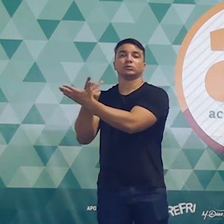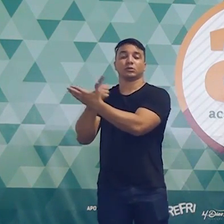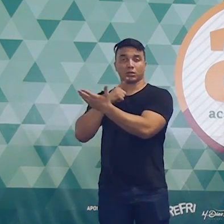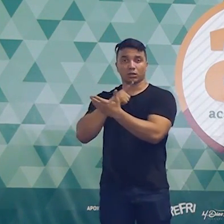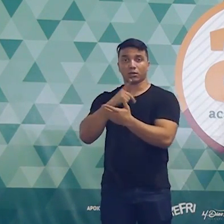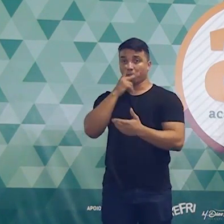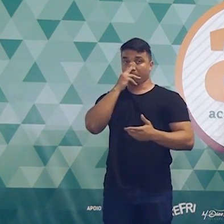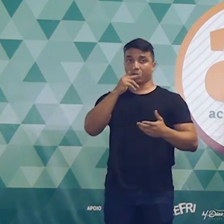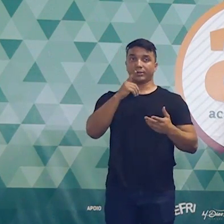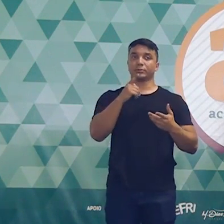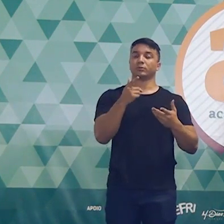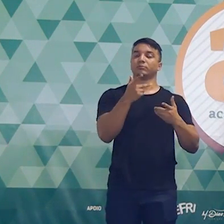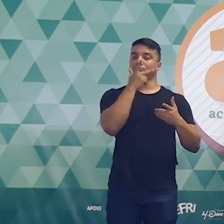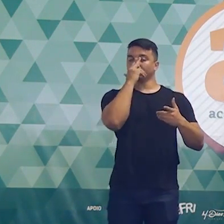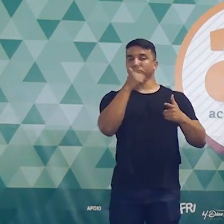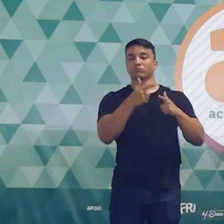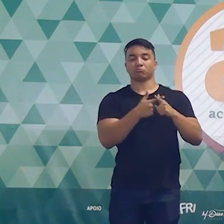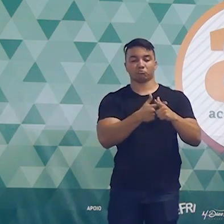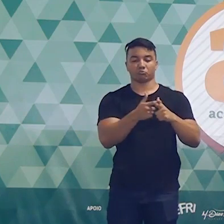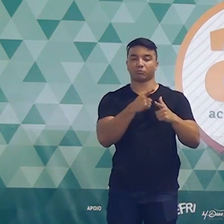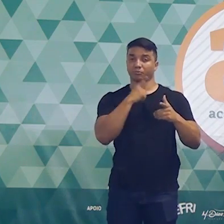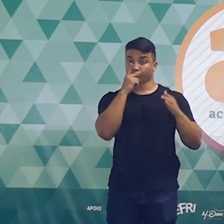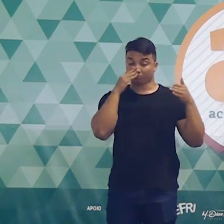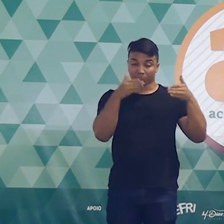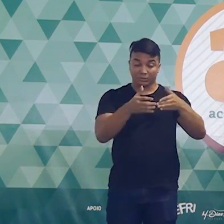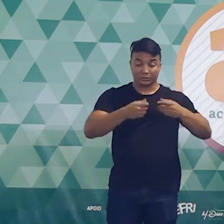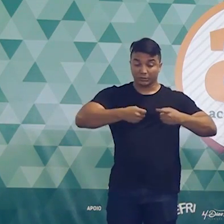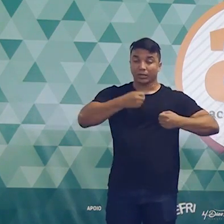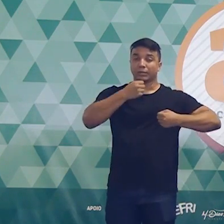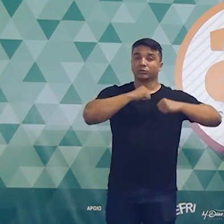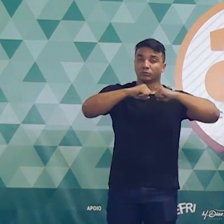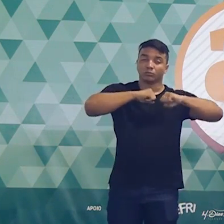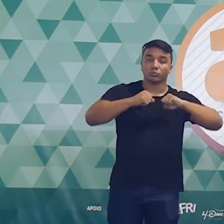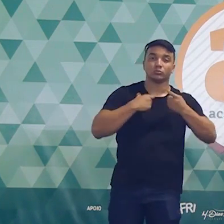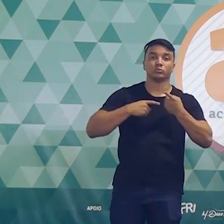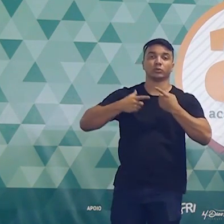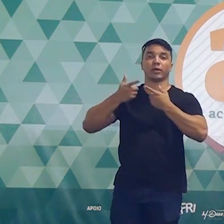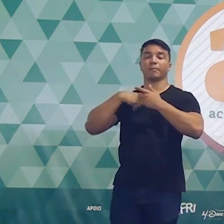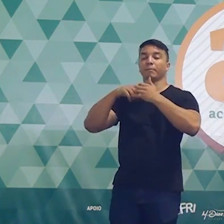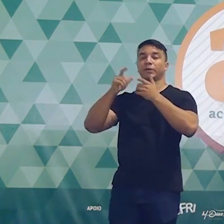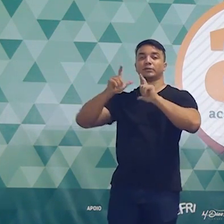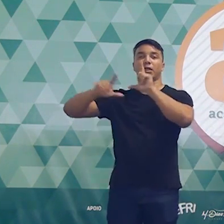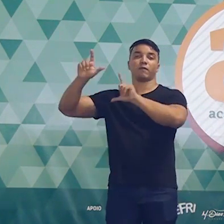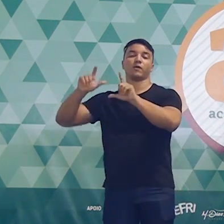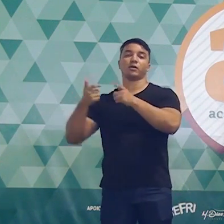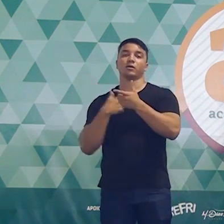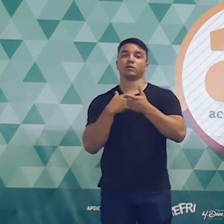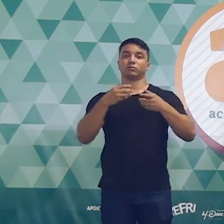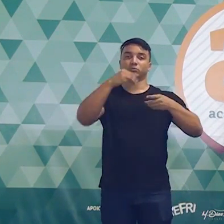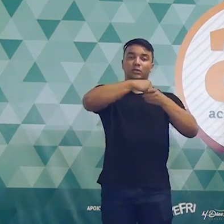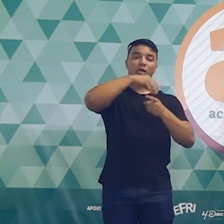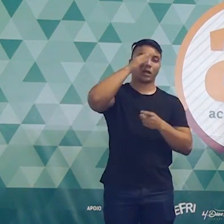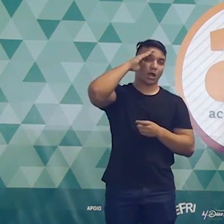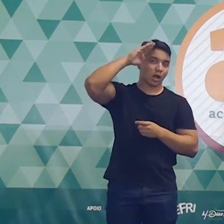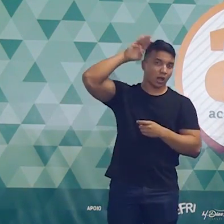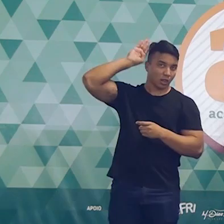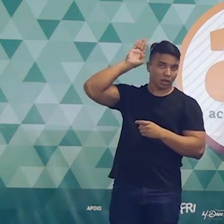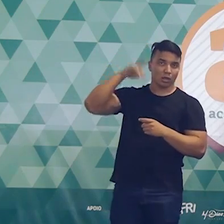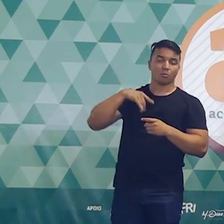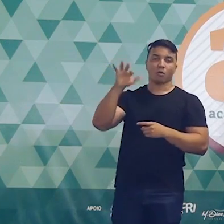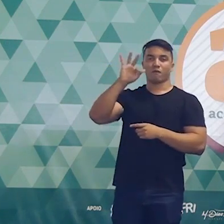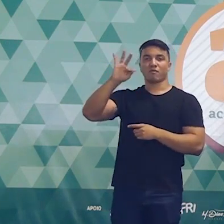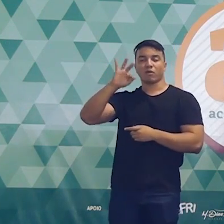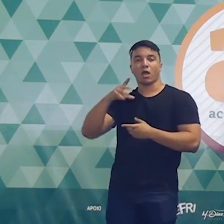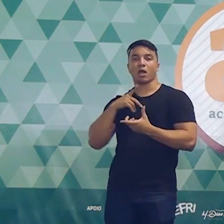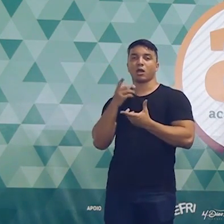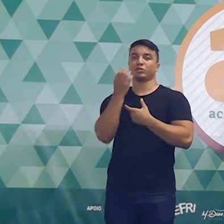tal promove discussões cada vez mais intensas na imprensa, no ambiente acadêmico, tá certo? No ambiente